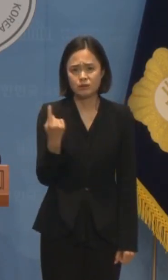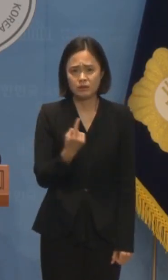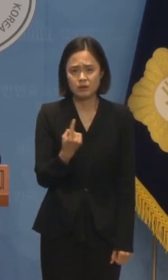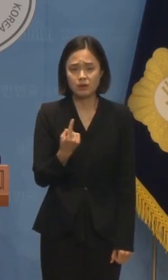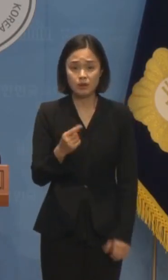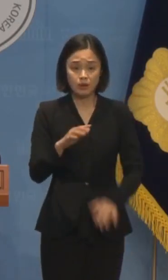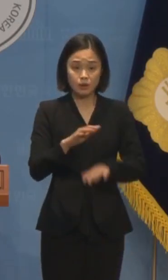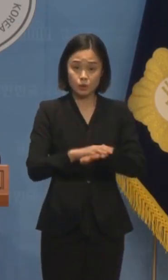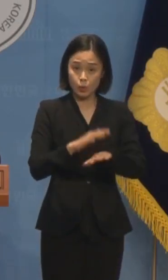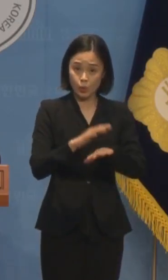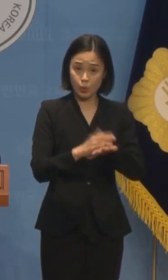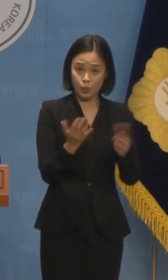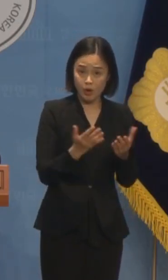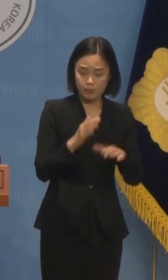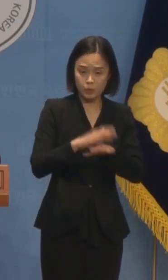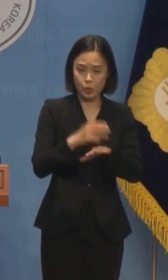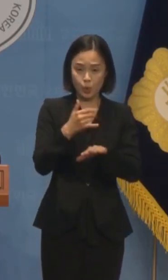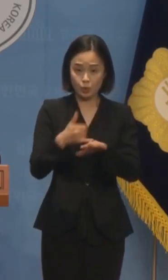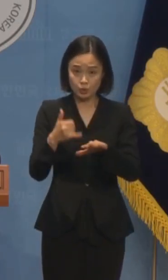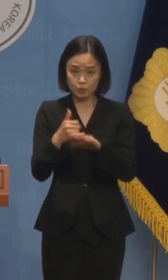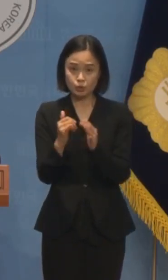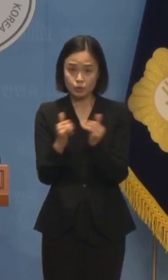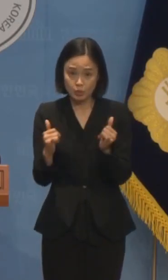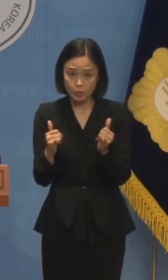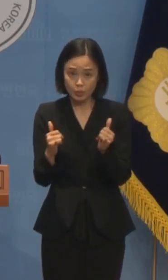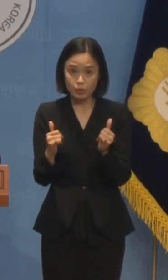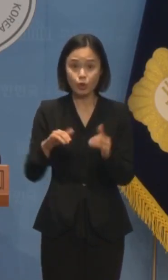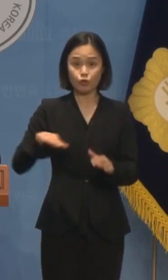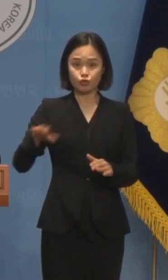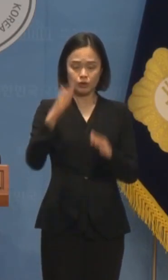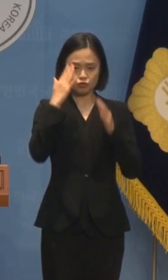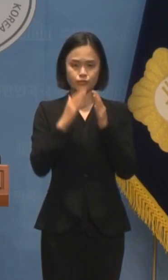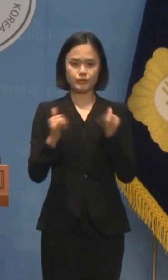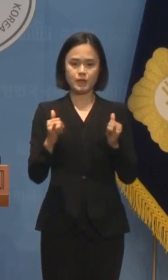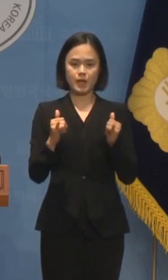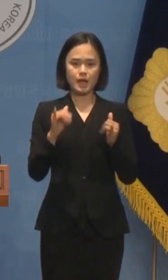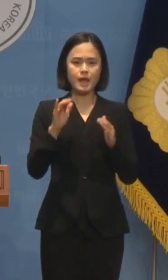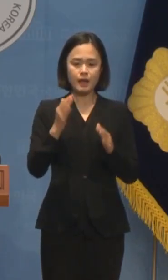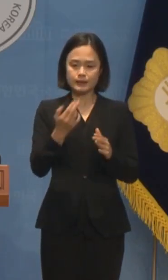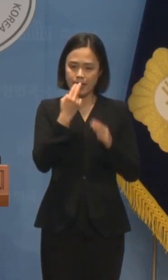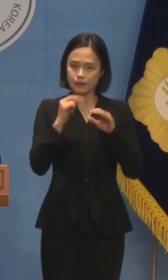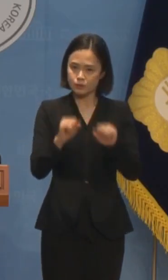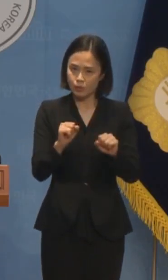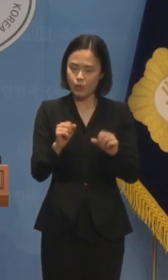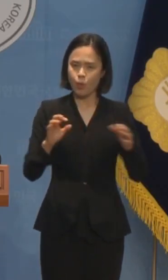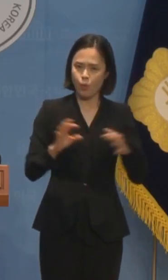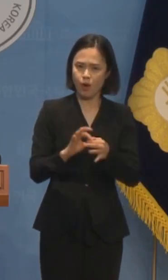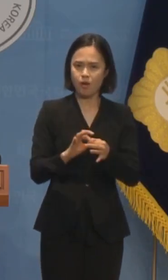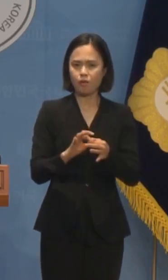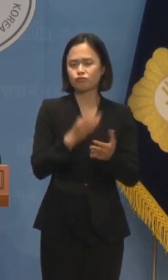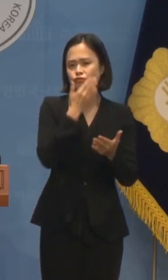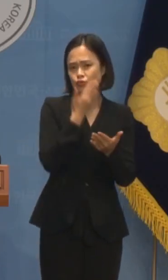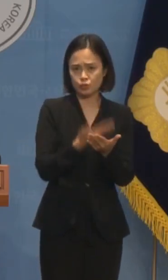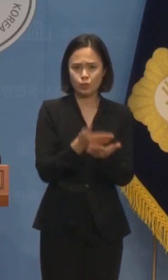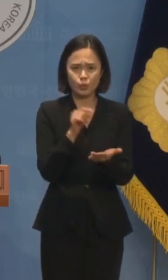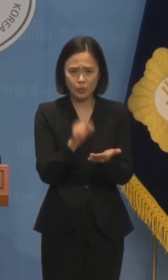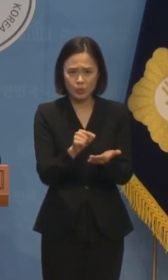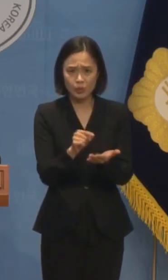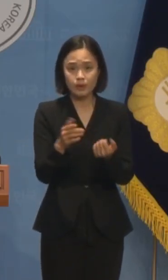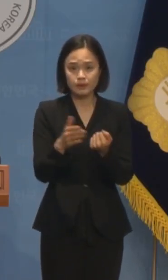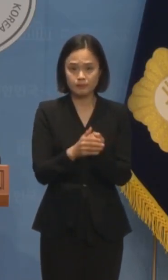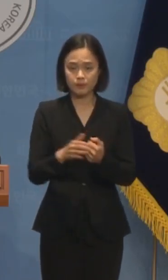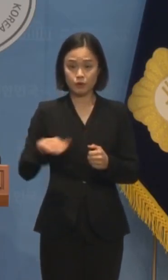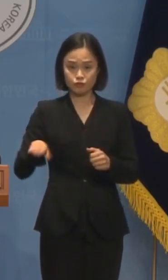농촌은 우리의 생존과 미래의 문제이기에 오늘의 농촌 현실을 외면하지 않고 농민들과 함께